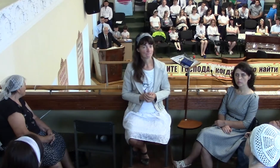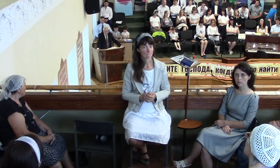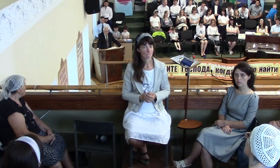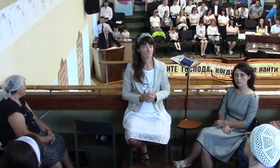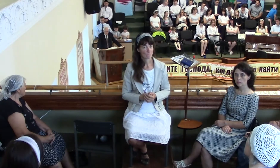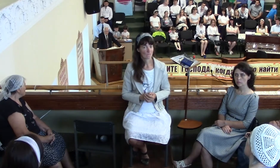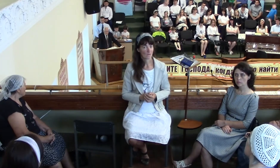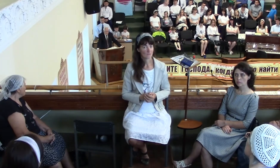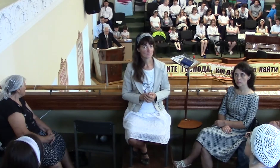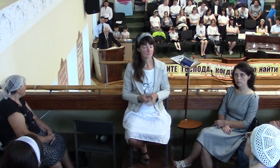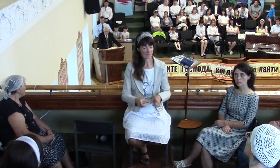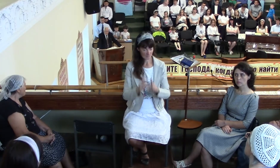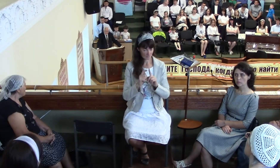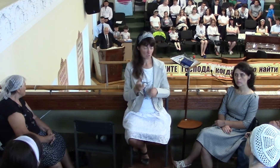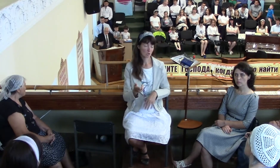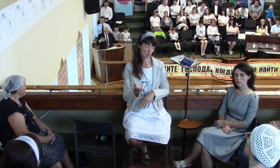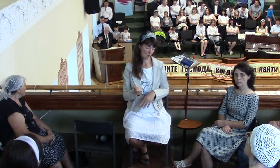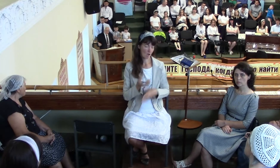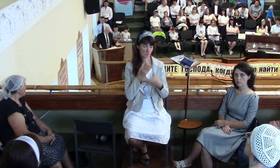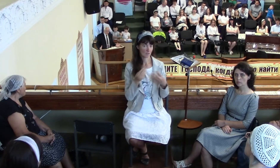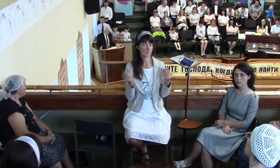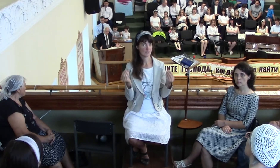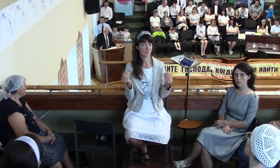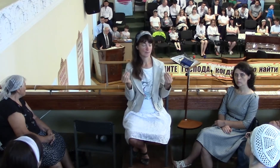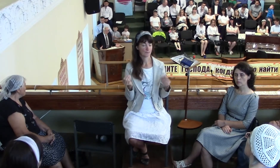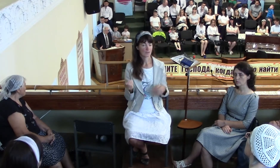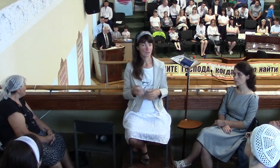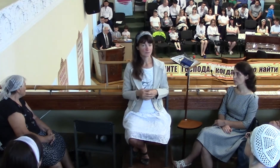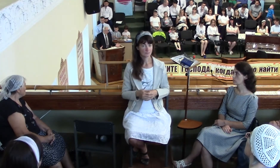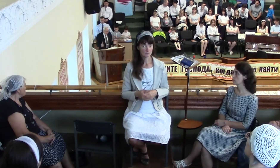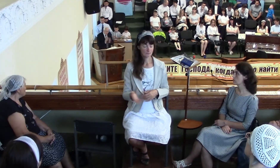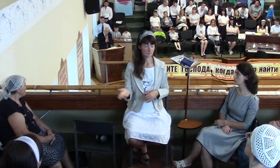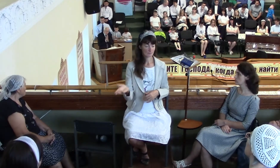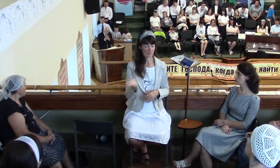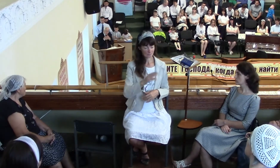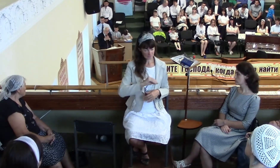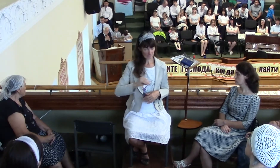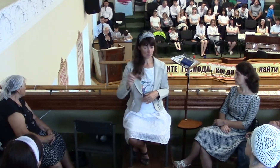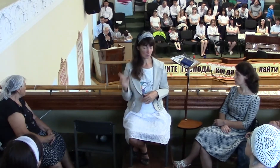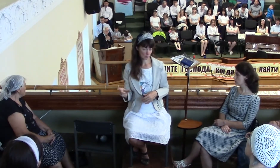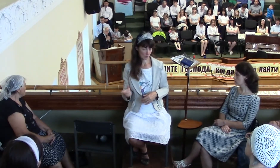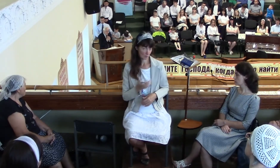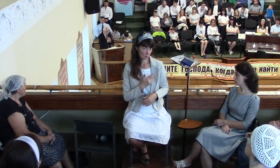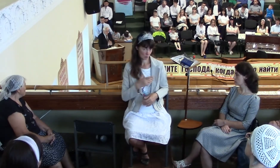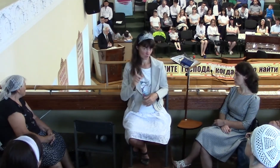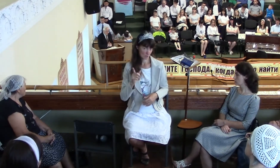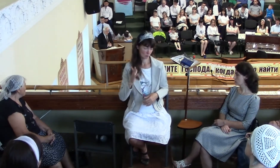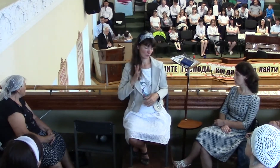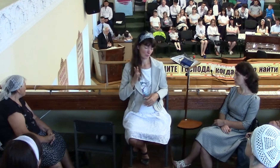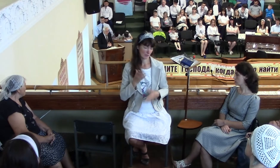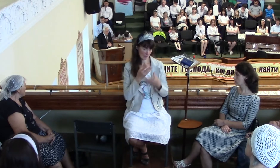дорогие, не хочется, чтобы было красиво. Но я знаю, что наш город очень